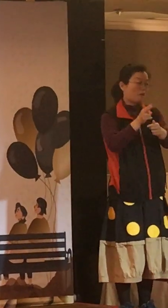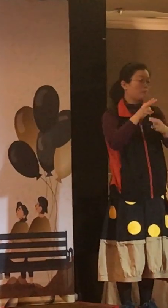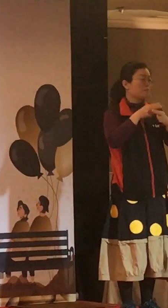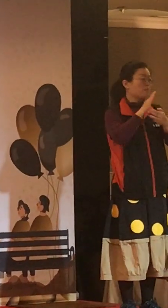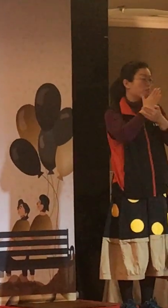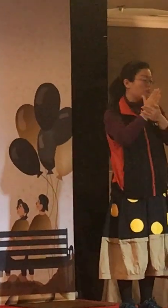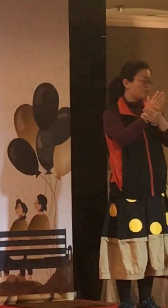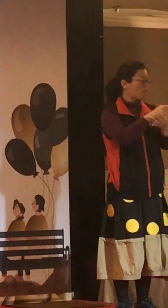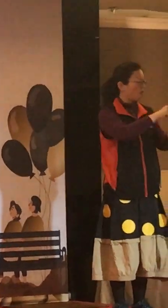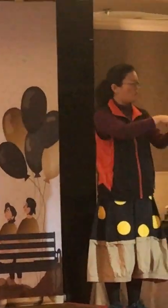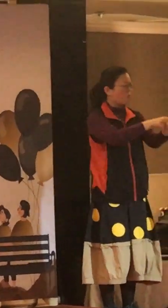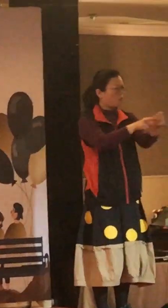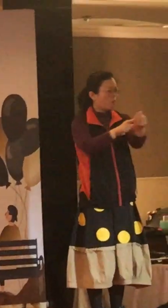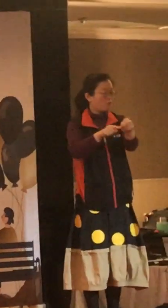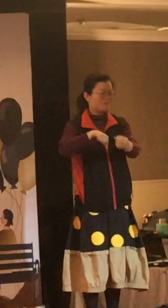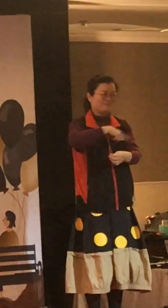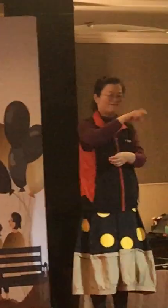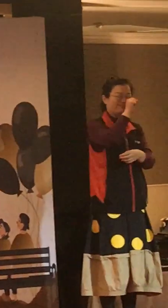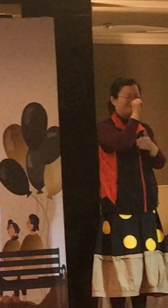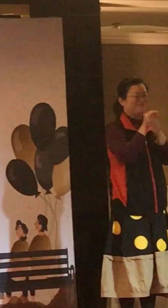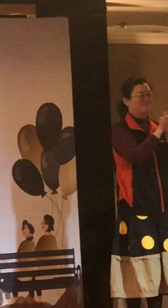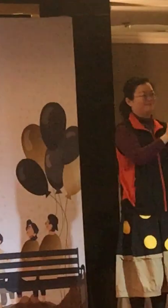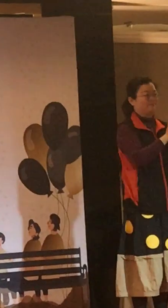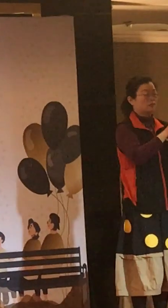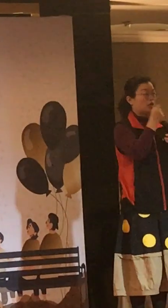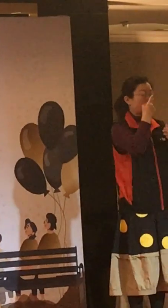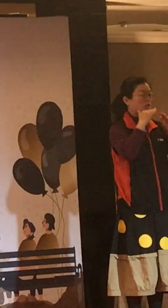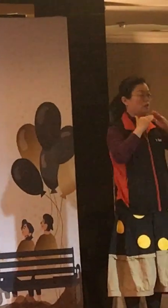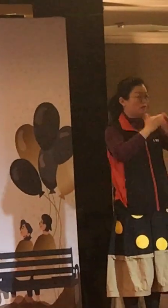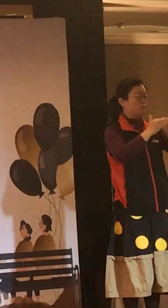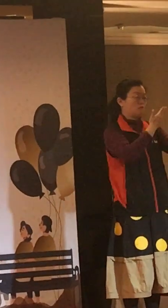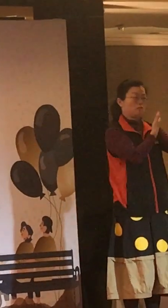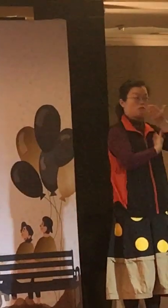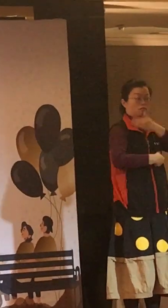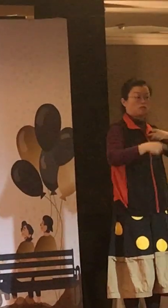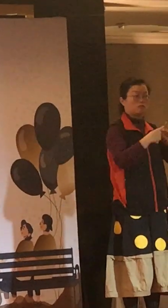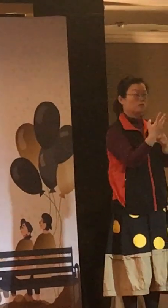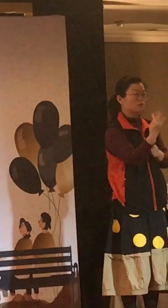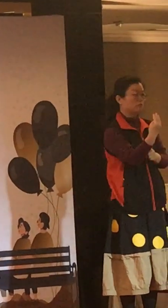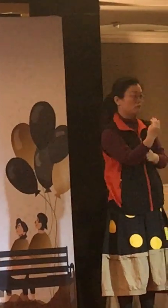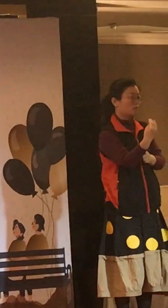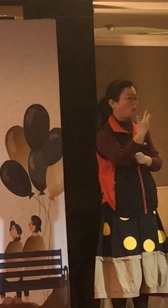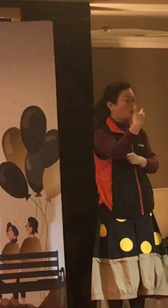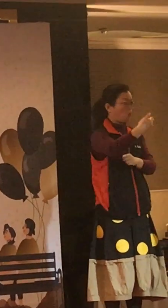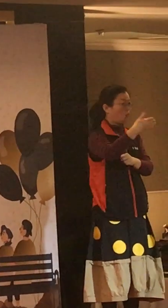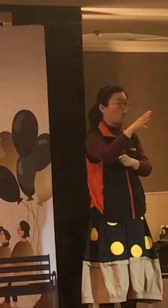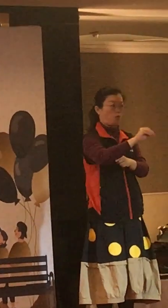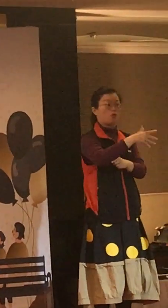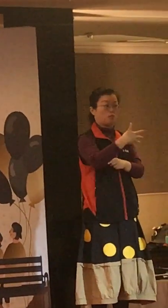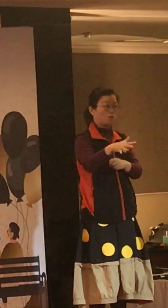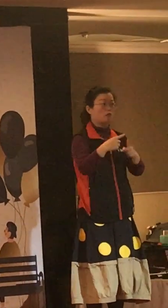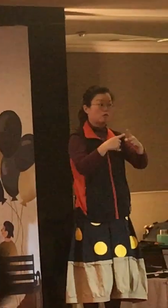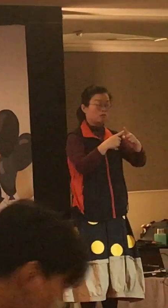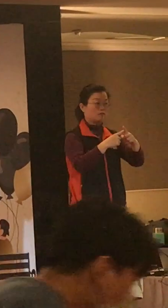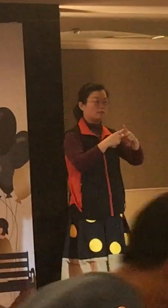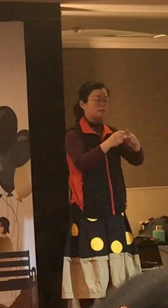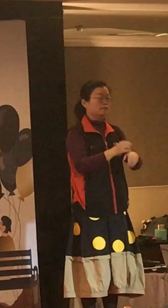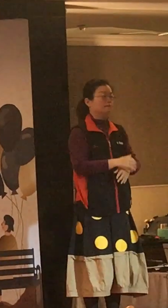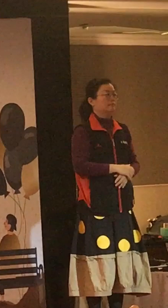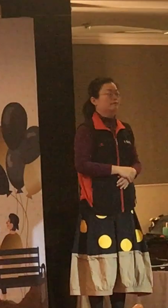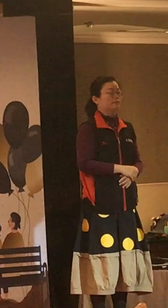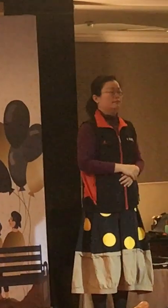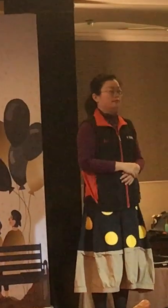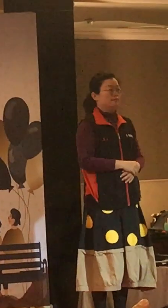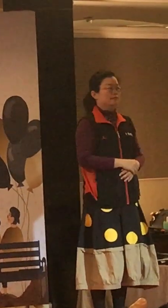实台南市大概有90,000多位身心障碍者。那其实他